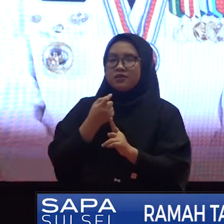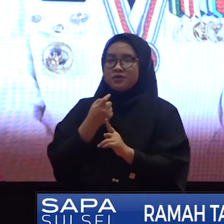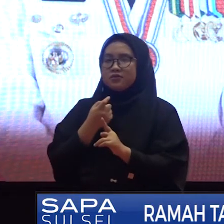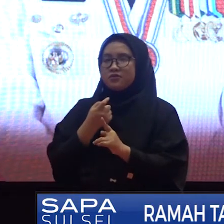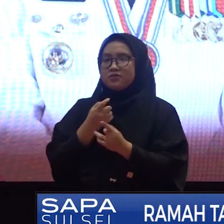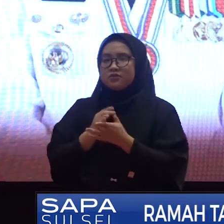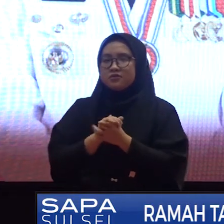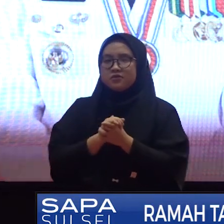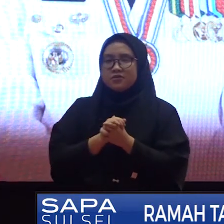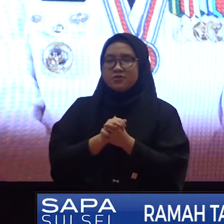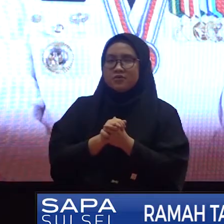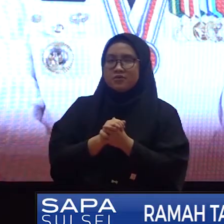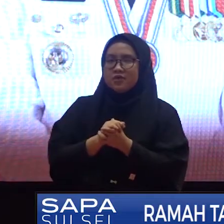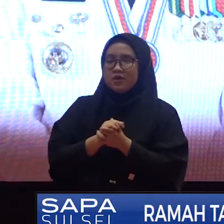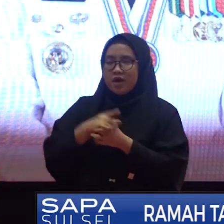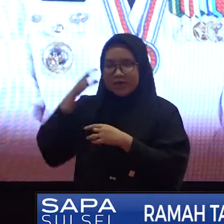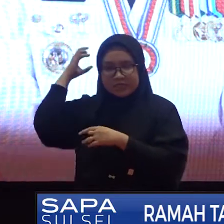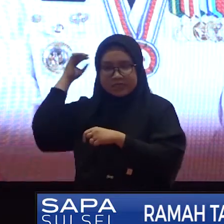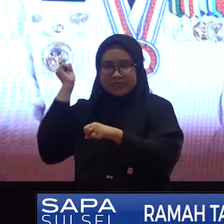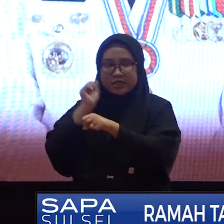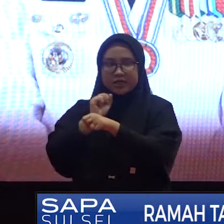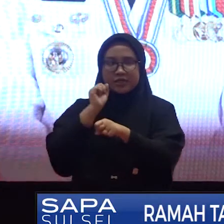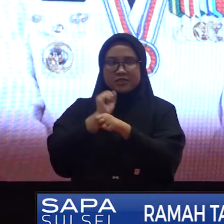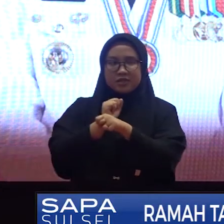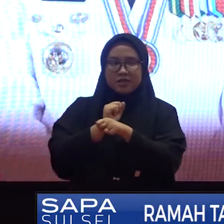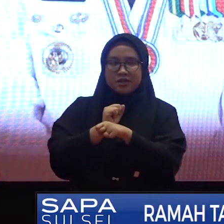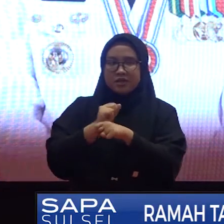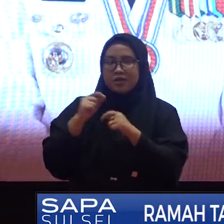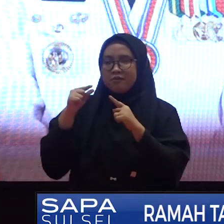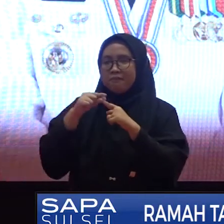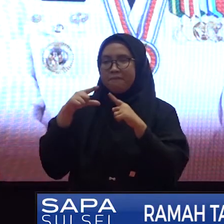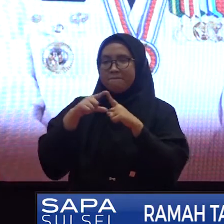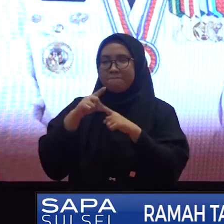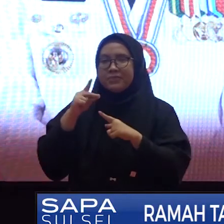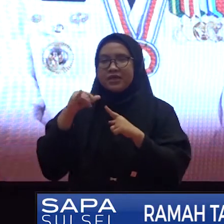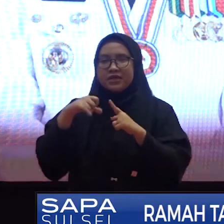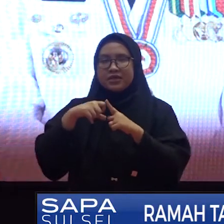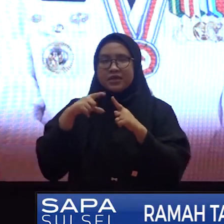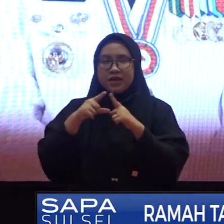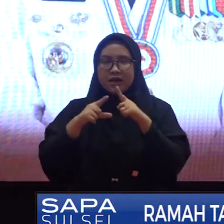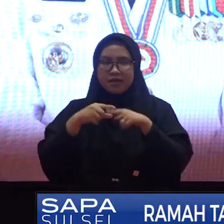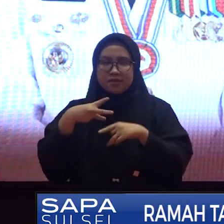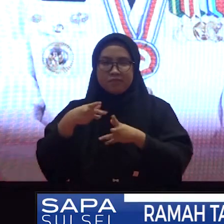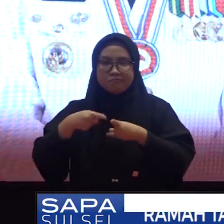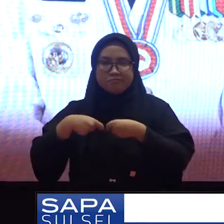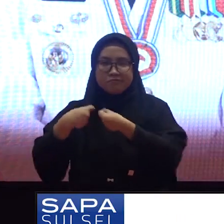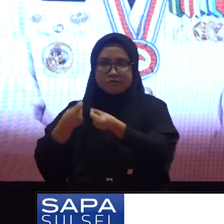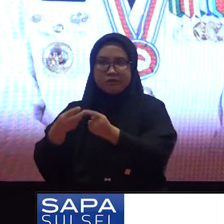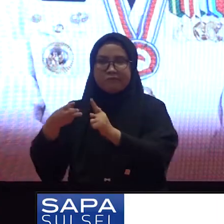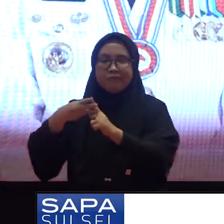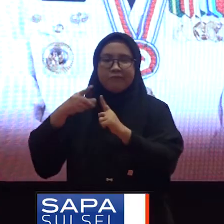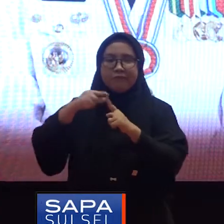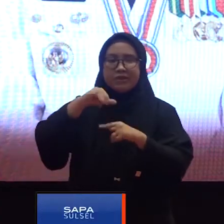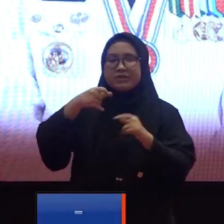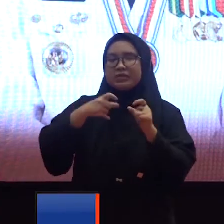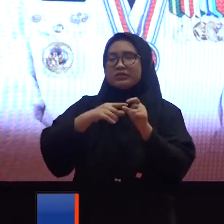e Disnaker nah yang namanya parakate di mana kita bersedekah BPJS